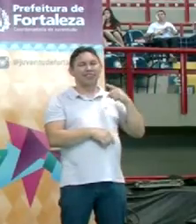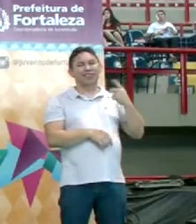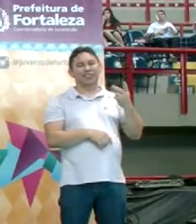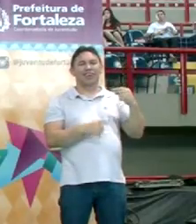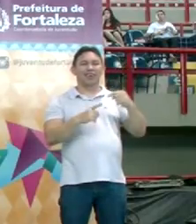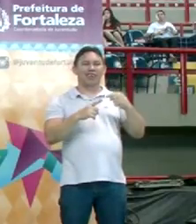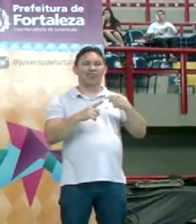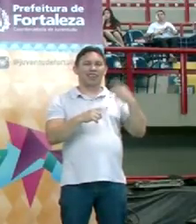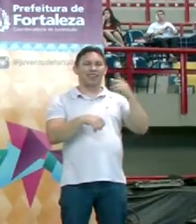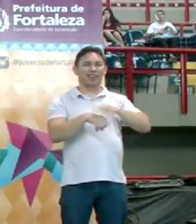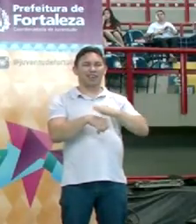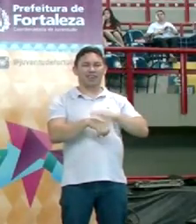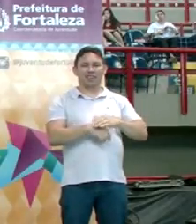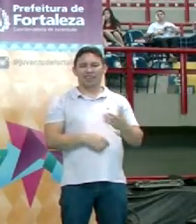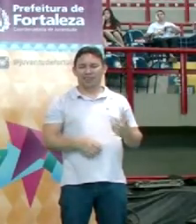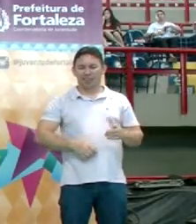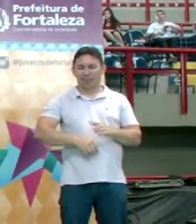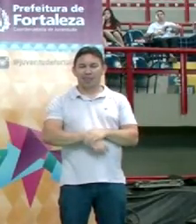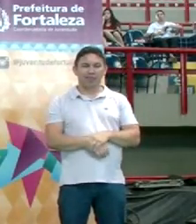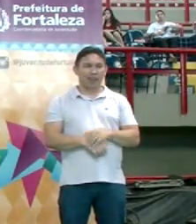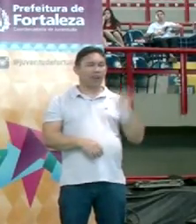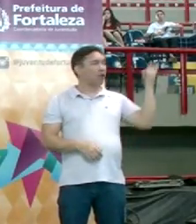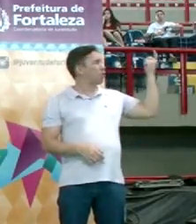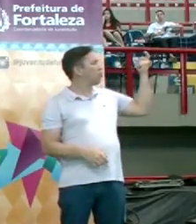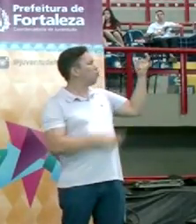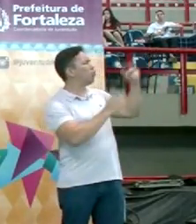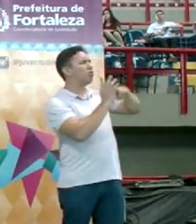do que quer dizer yourself,